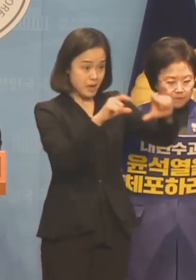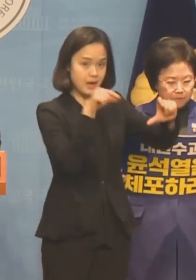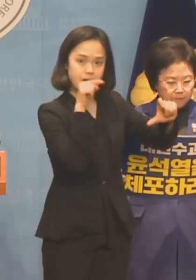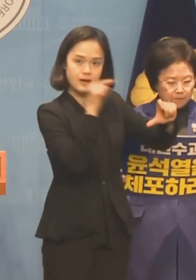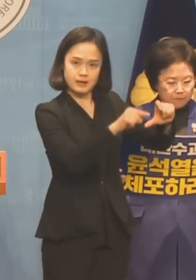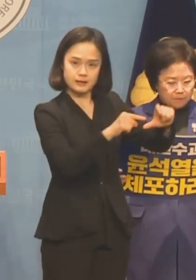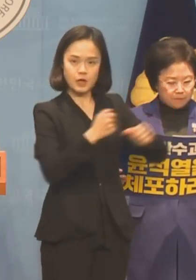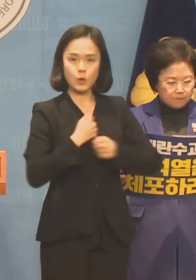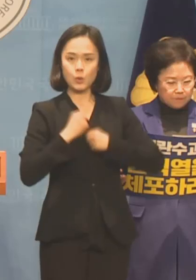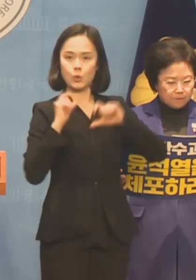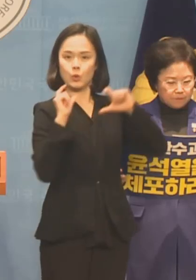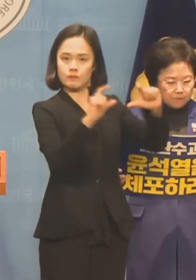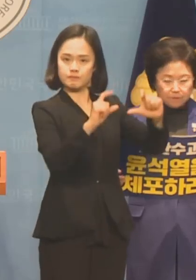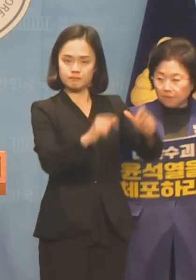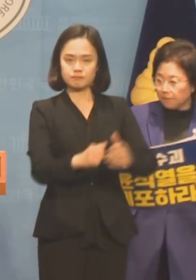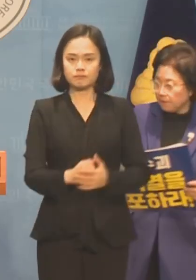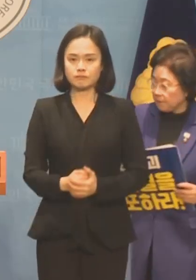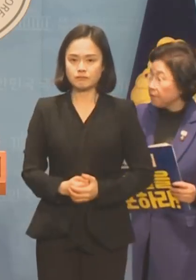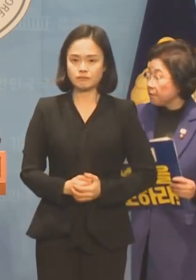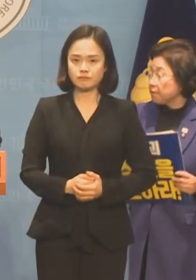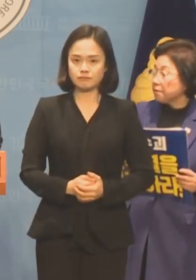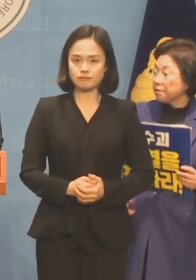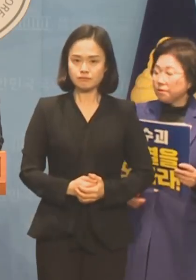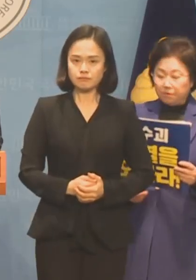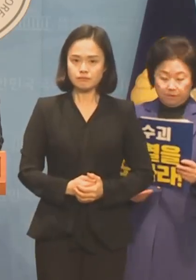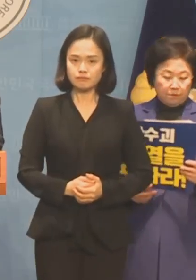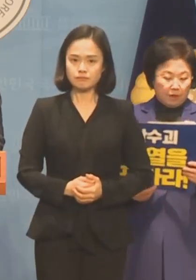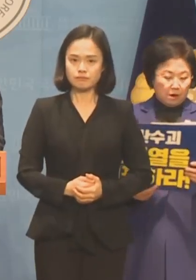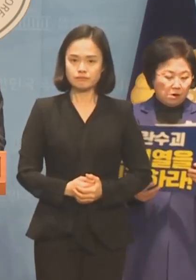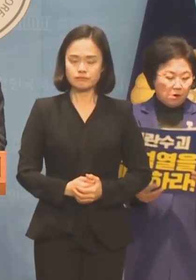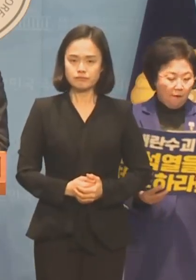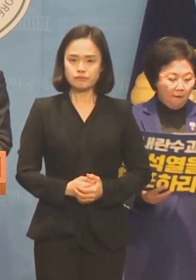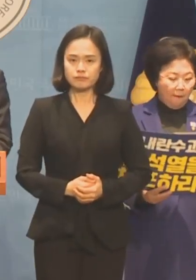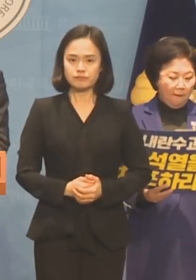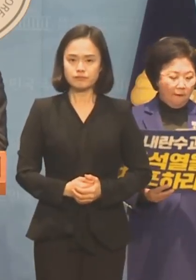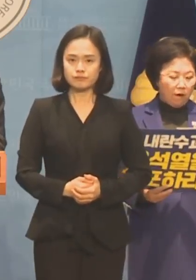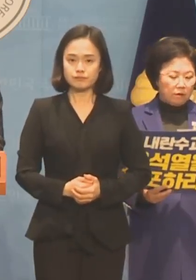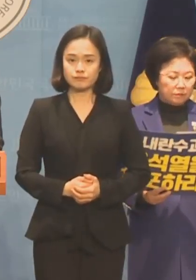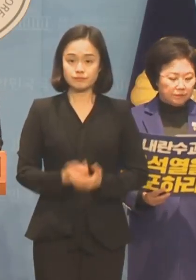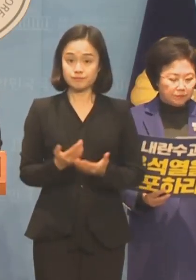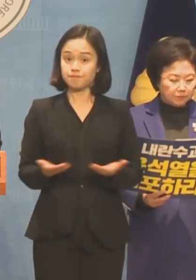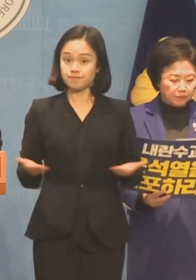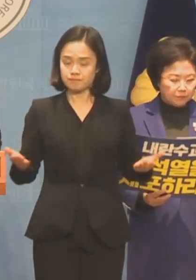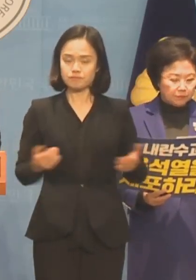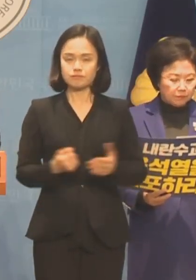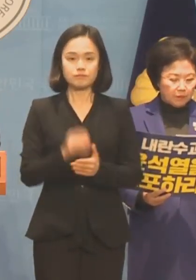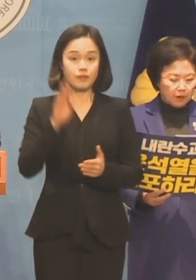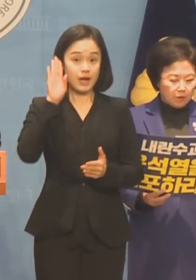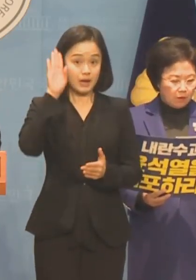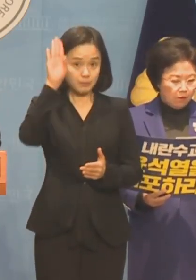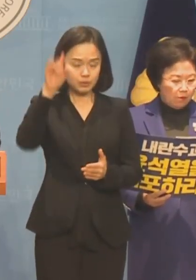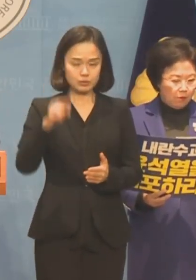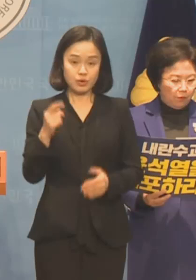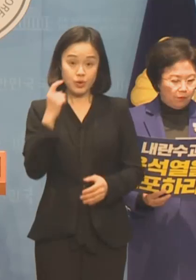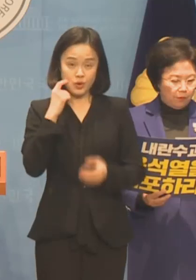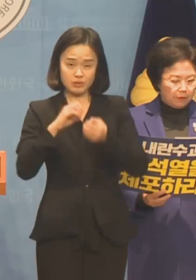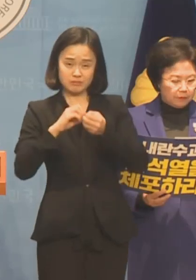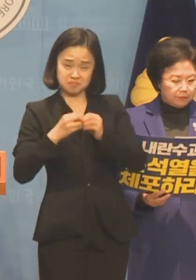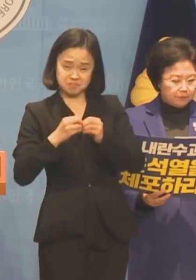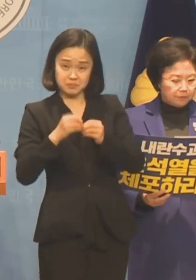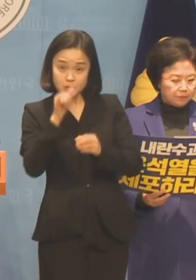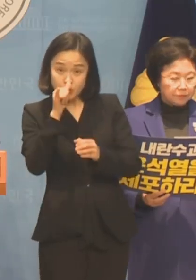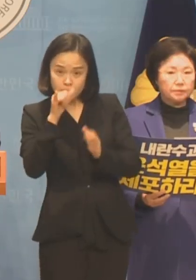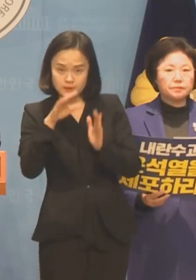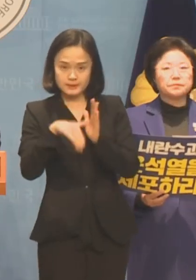강력하게 경고드립니다. 네, 앞으로 허위 조작 감시단은 허위 조작 정보 유포를 단호히 처단하고 공정한